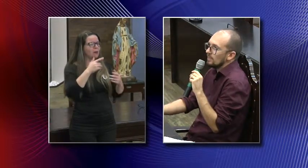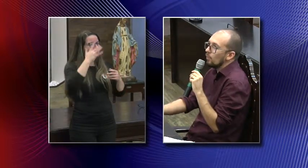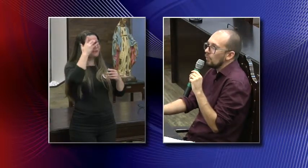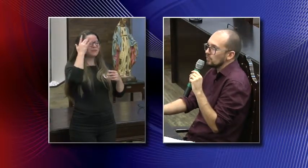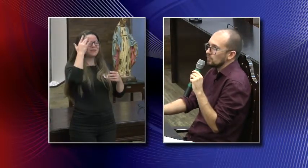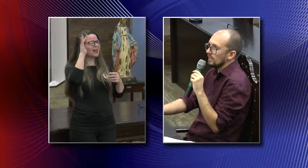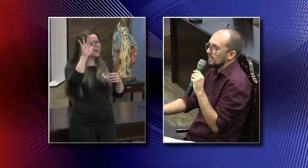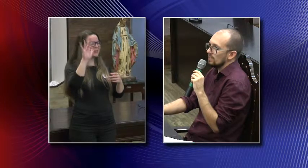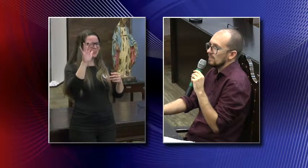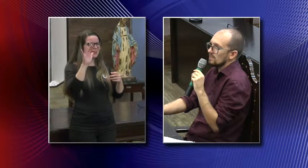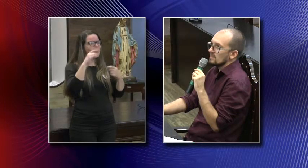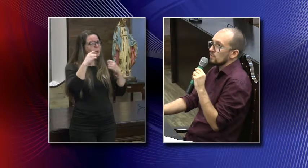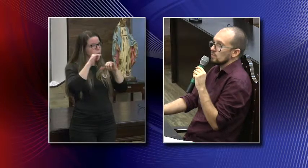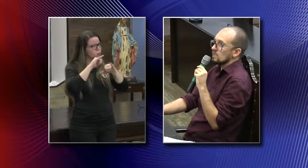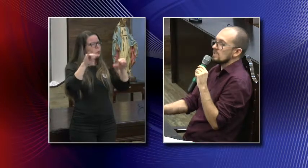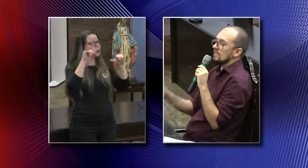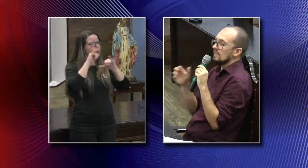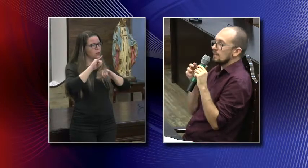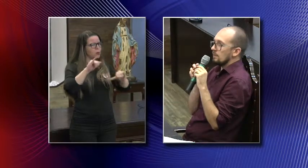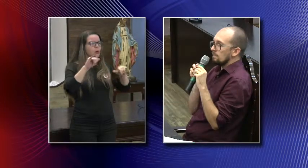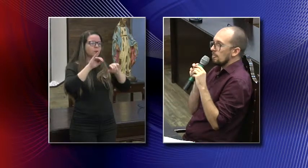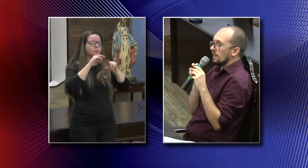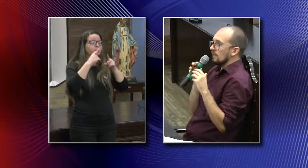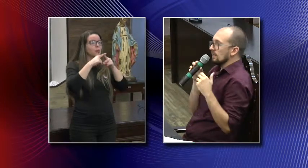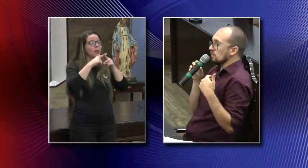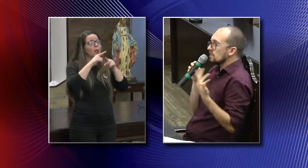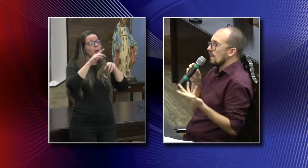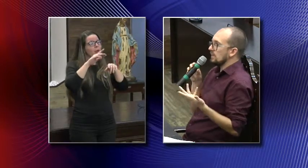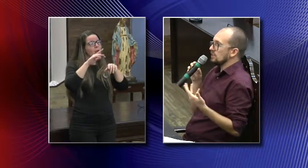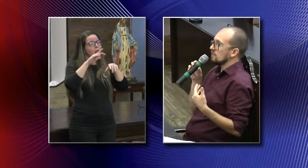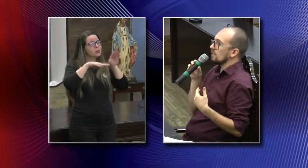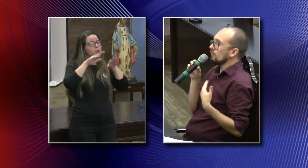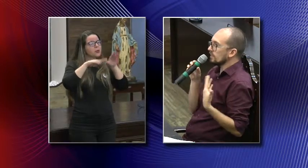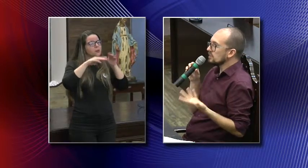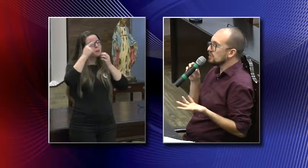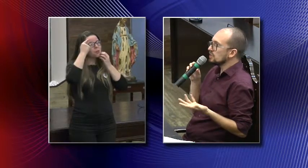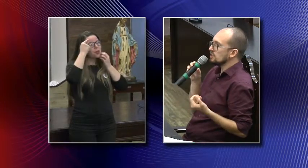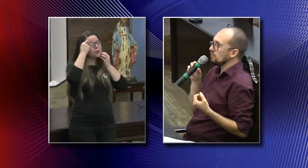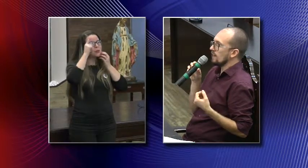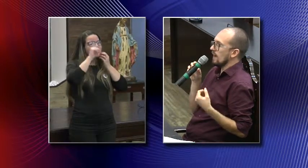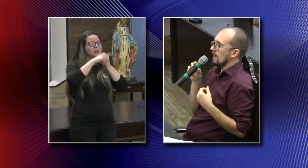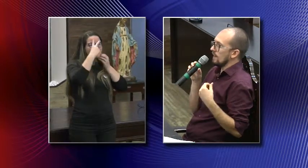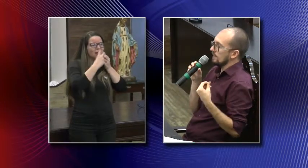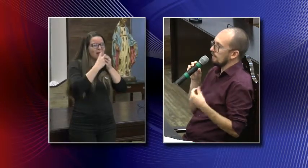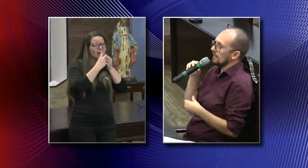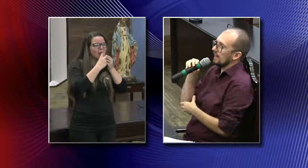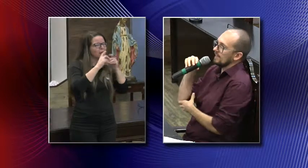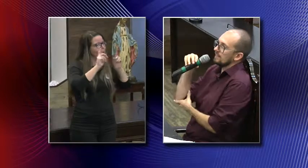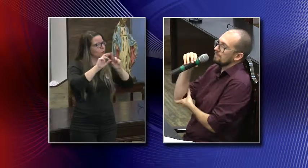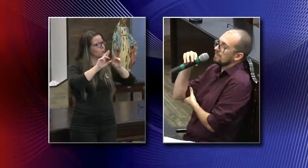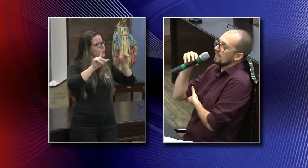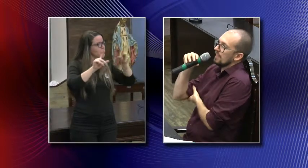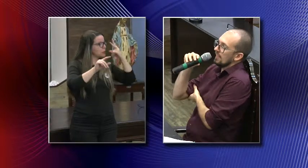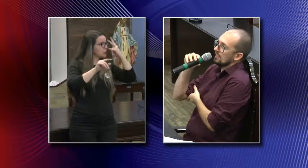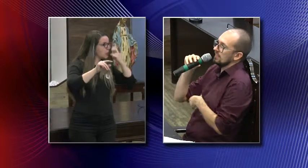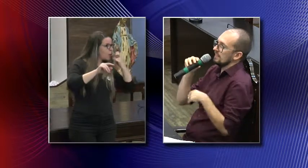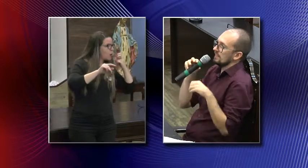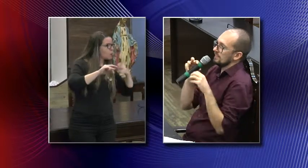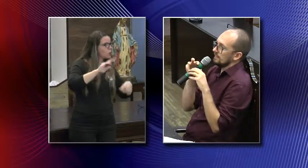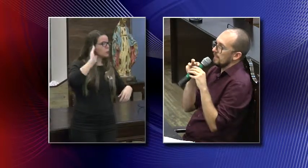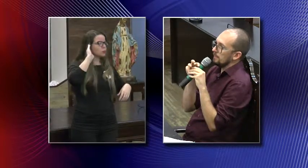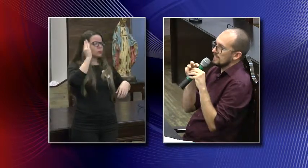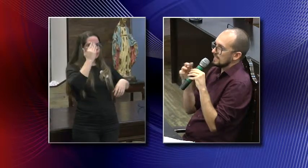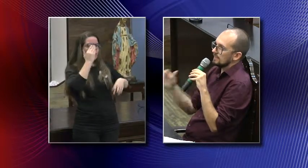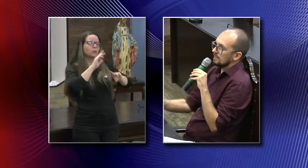eu também não ouço, né? Então, às vezes as pessoas não sabem disso. Então, é importante a gente divulgar que a bengala,